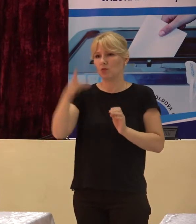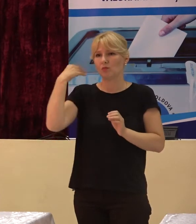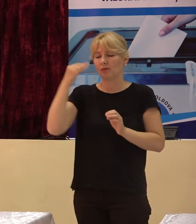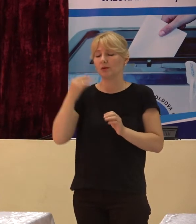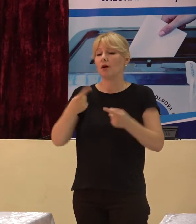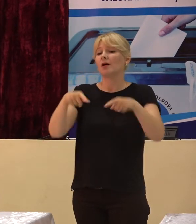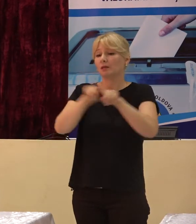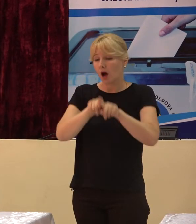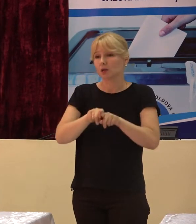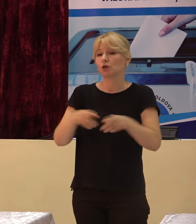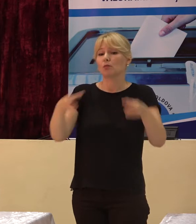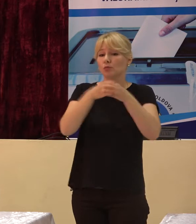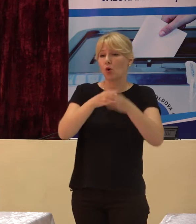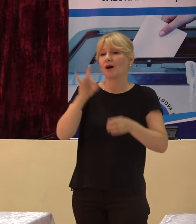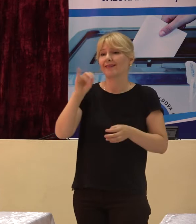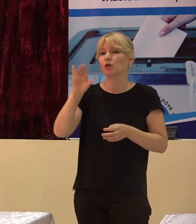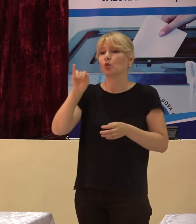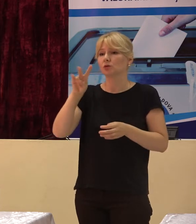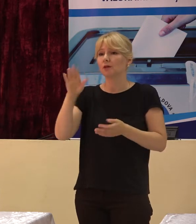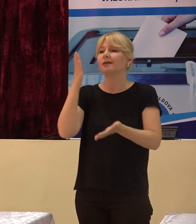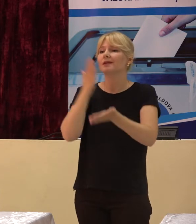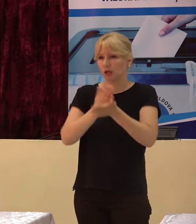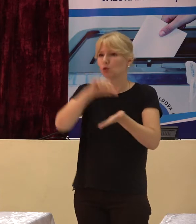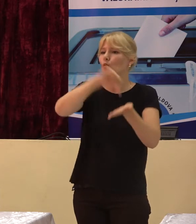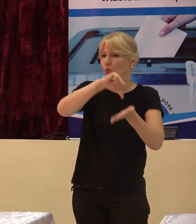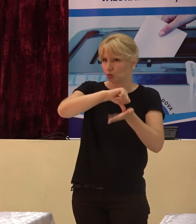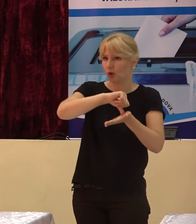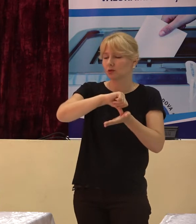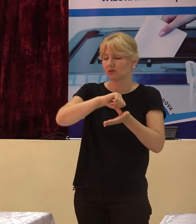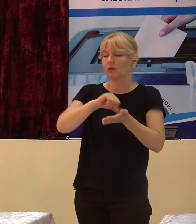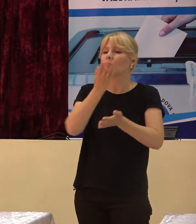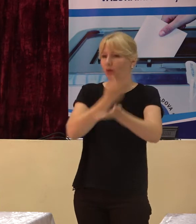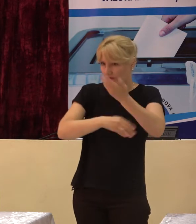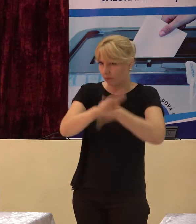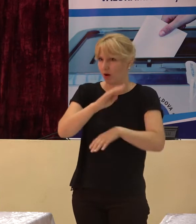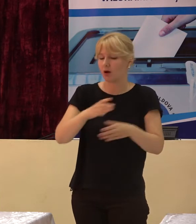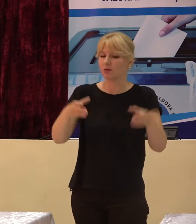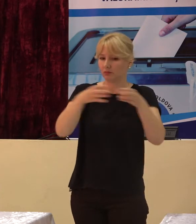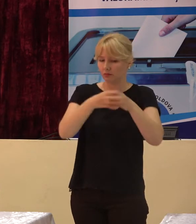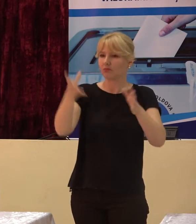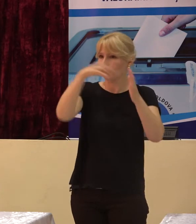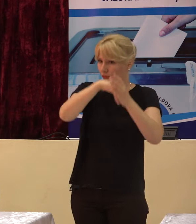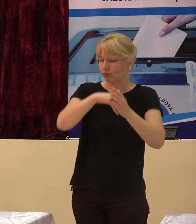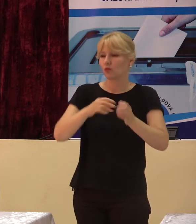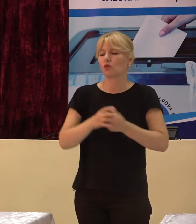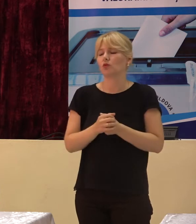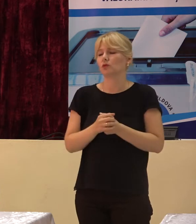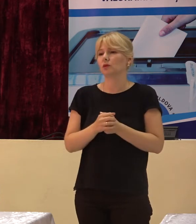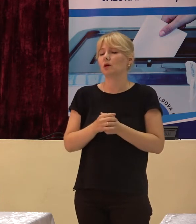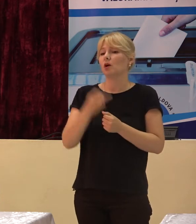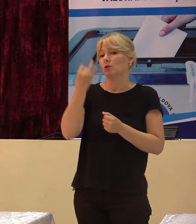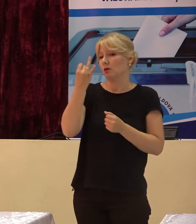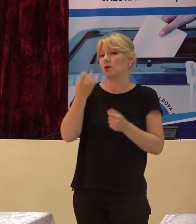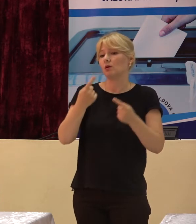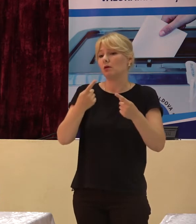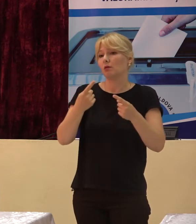și noi, blocul Renata Usatăi, avem membri de partid, persoane cu nevoi speciale și chiar